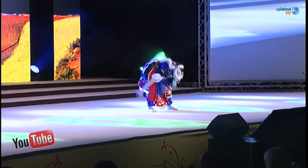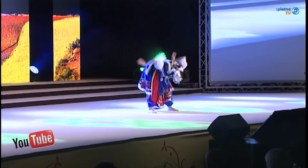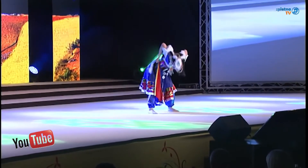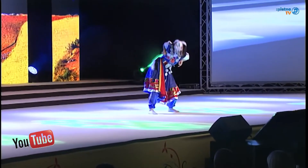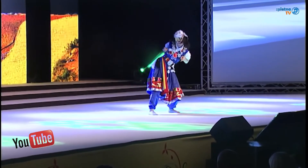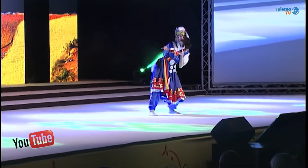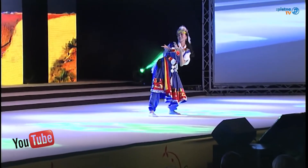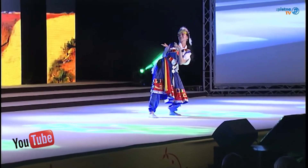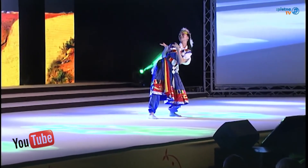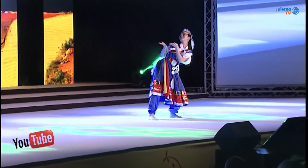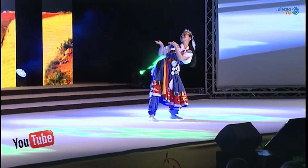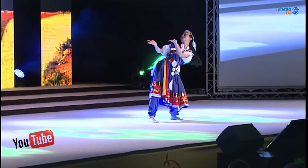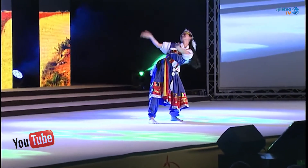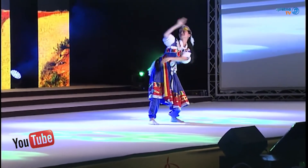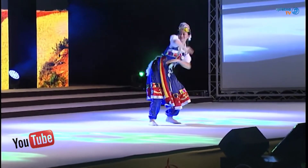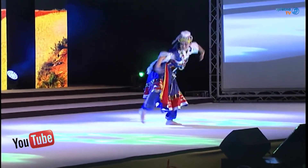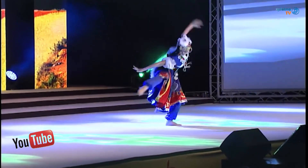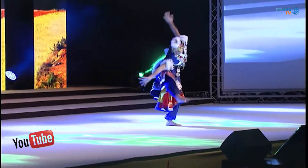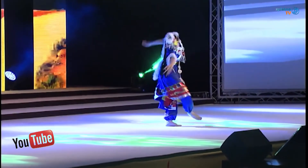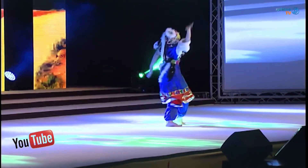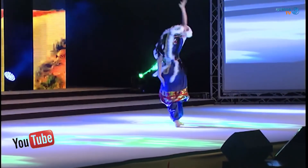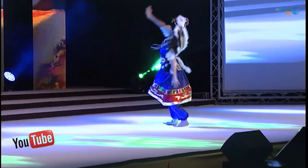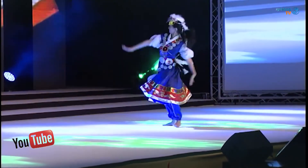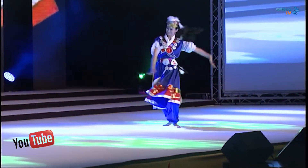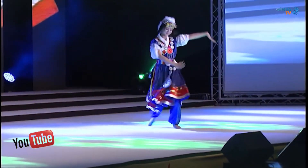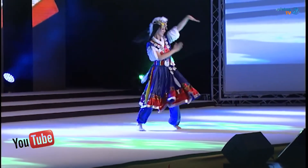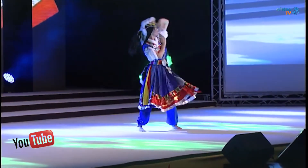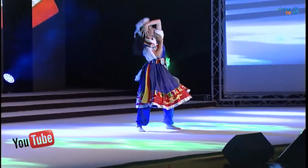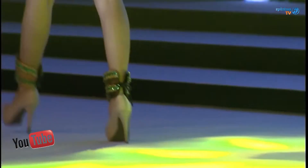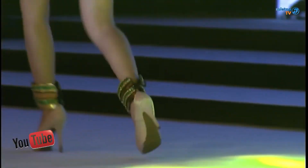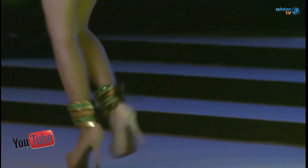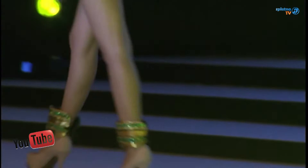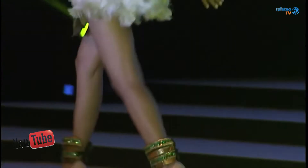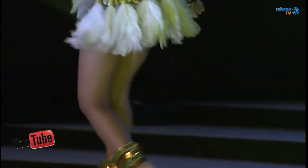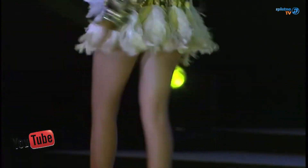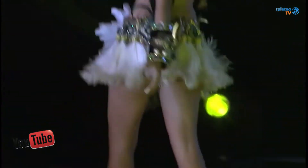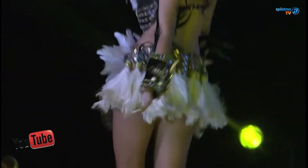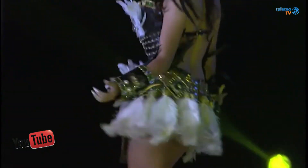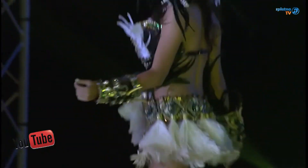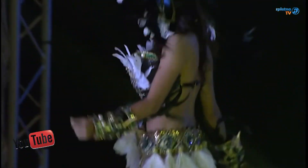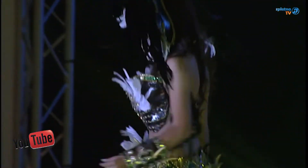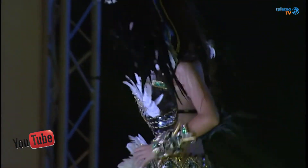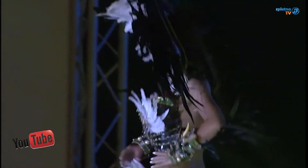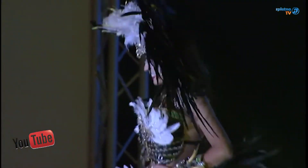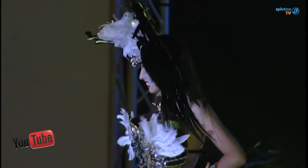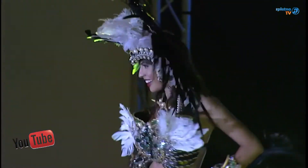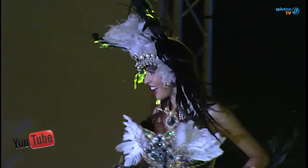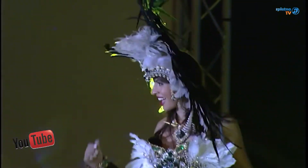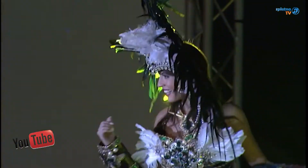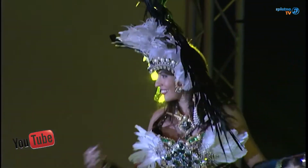came along and you had my back. You came along and you had my back. You are my song and